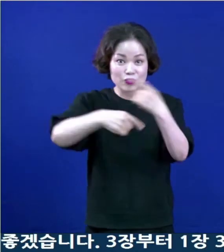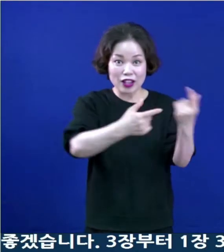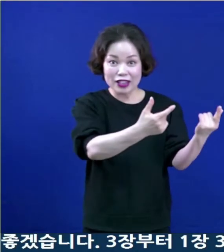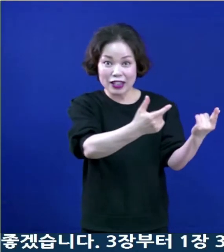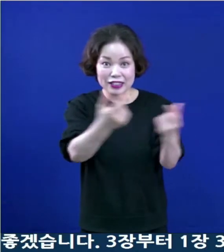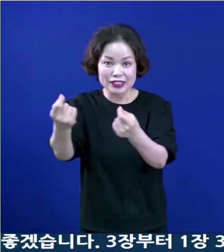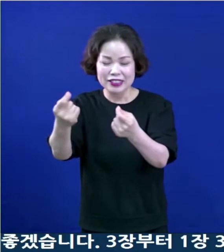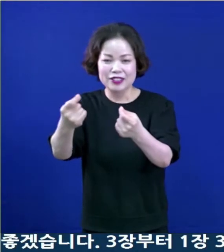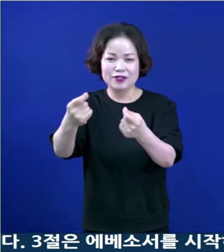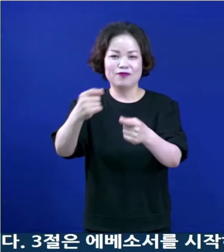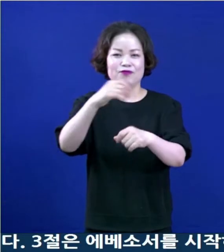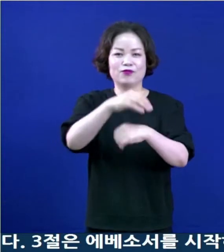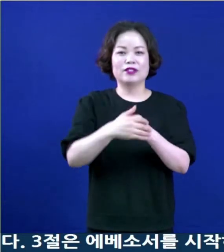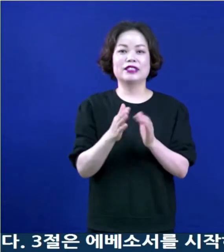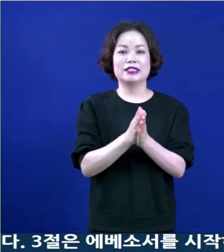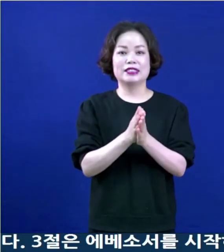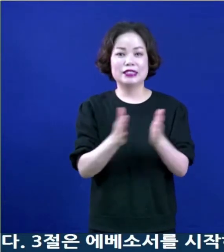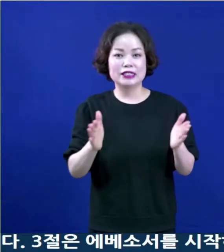같이 읽겠습니다.